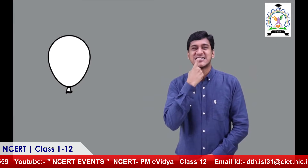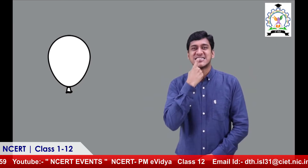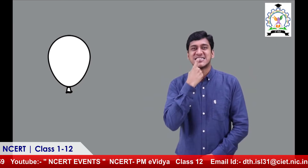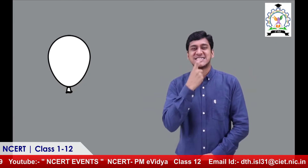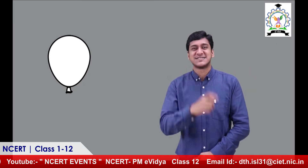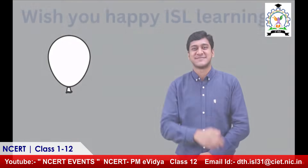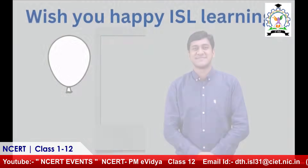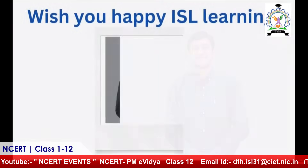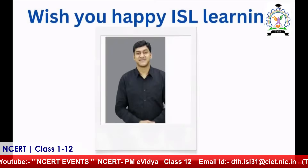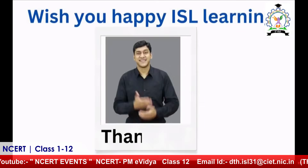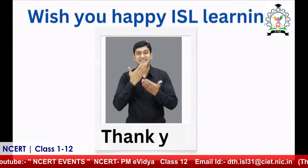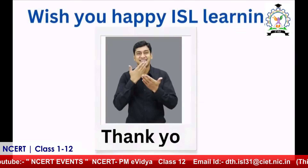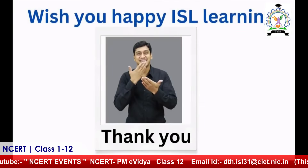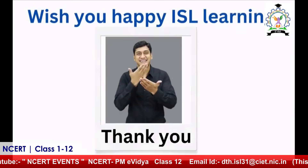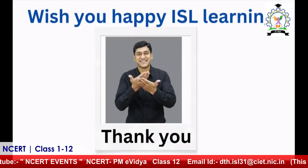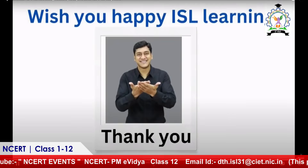सफेद है। धन्यवाद।